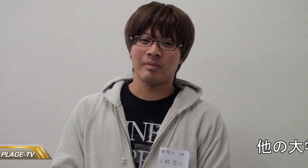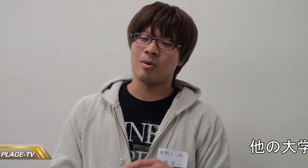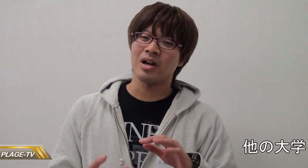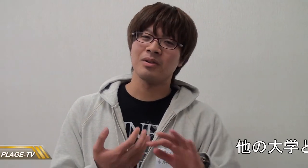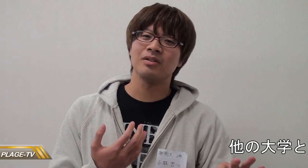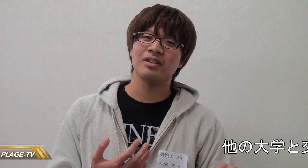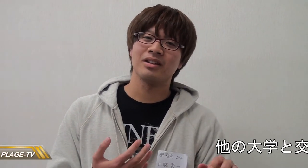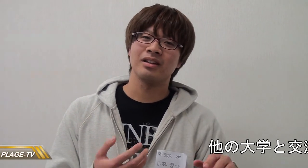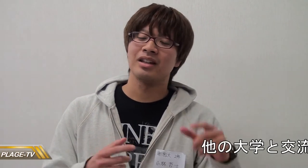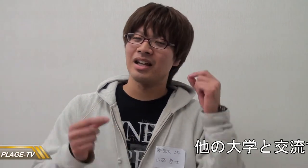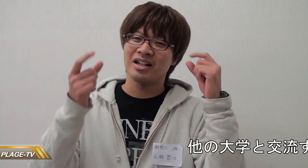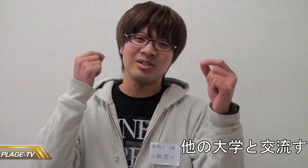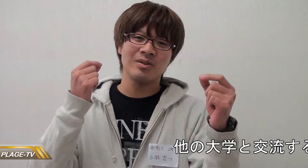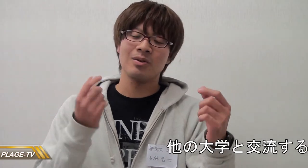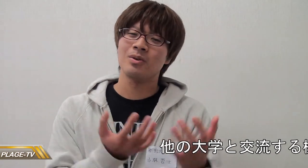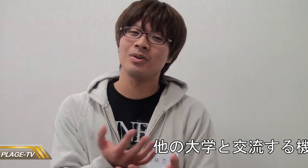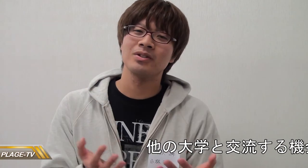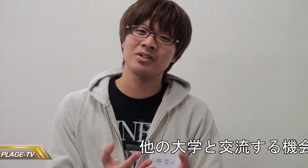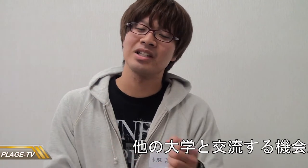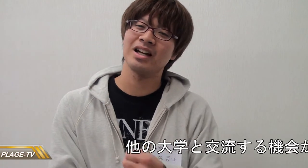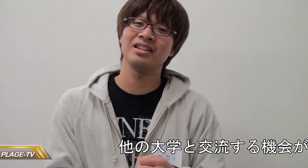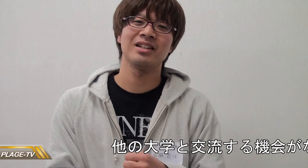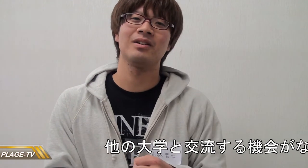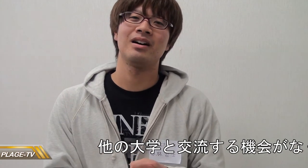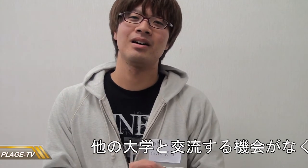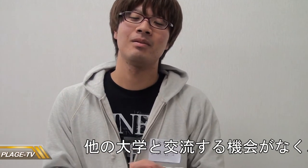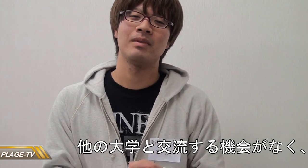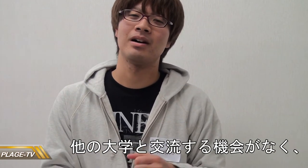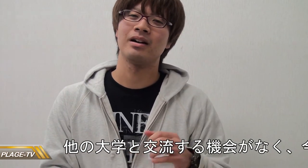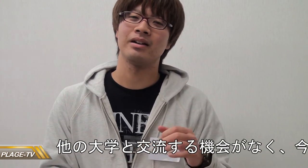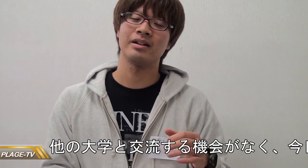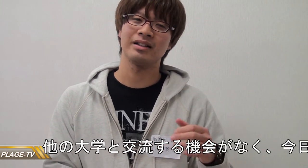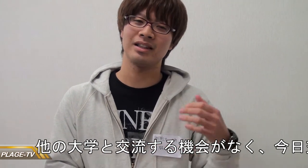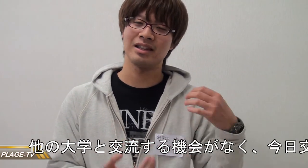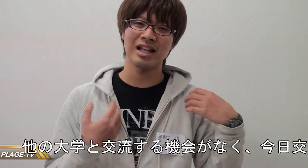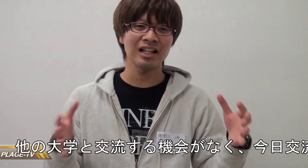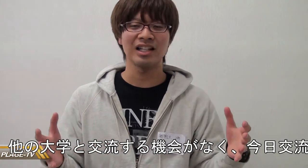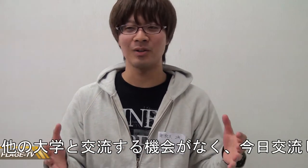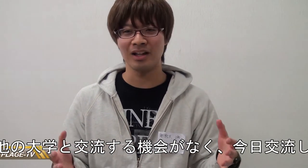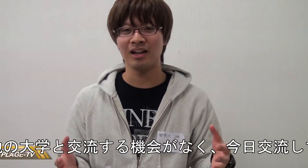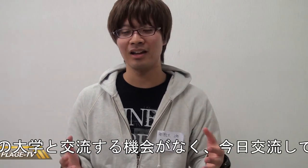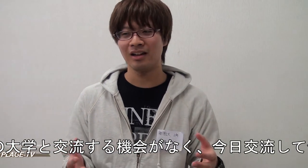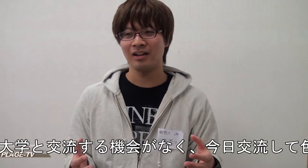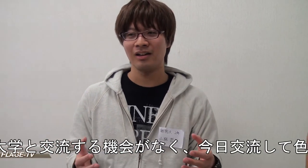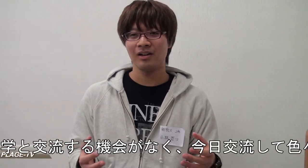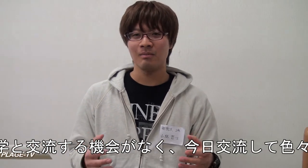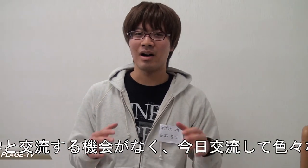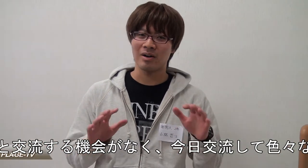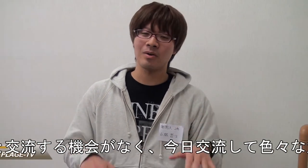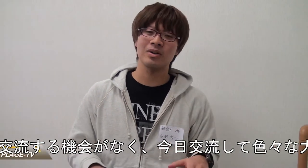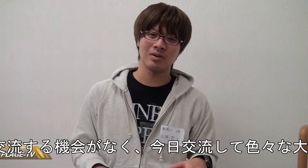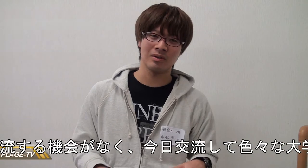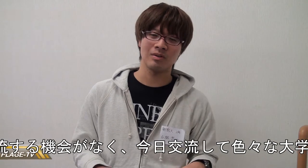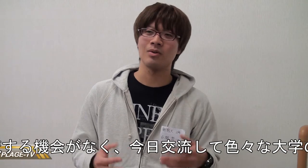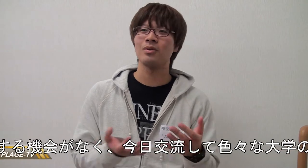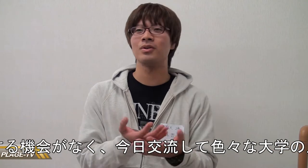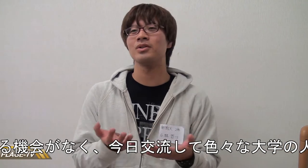他の大学とこう交流する機会っていうのが、なかったので、今日こう交流を